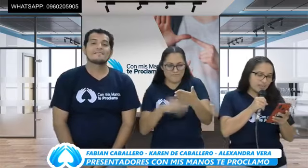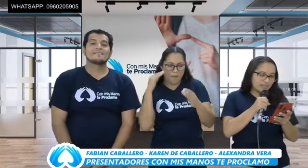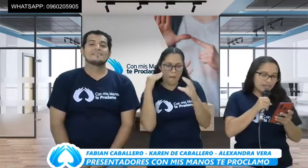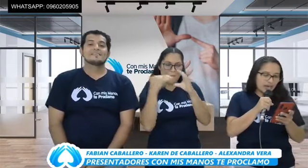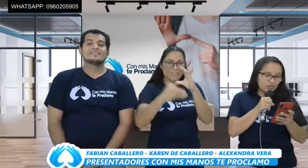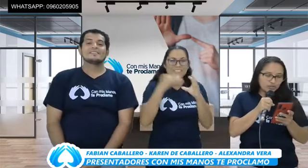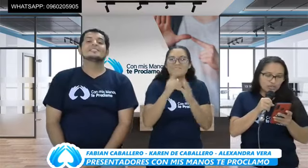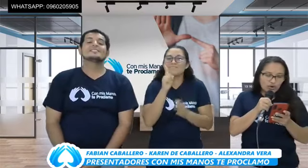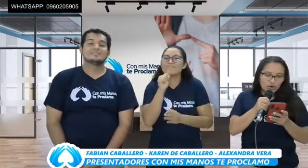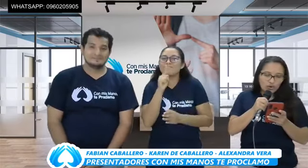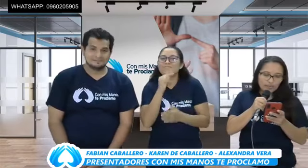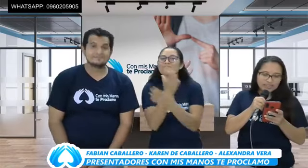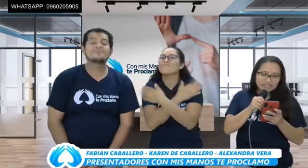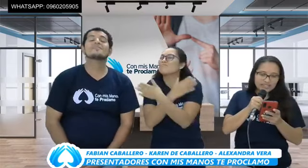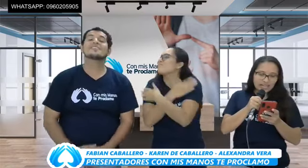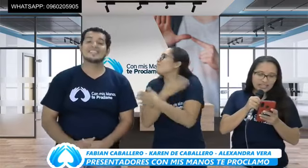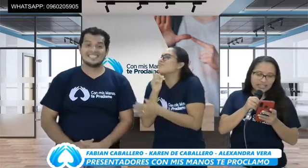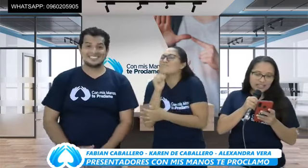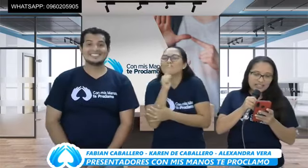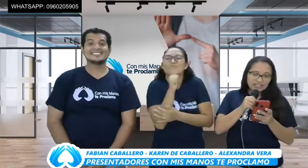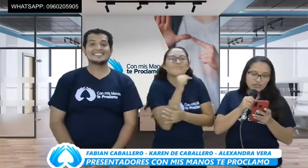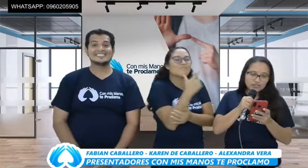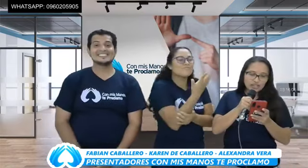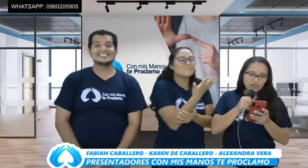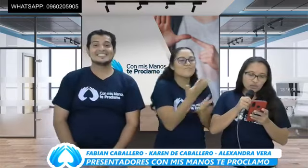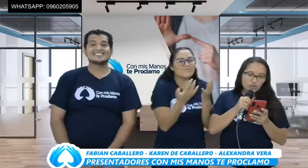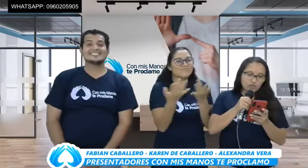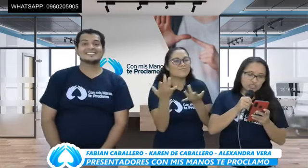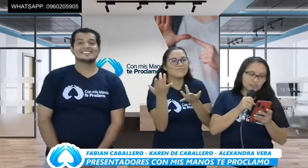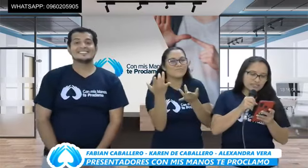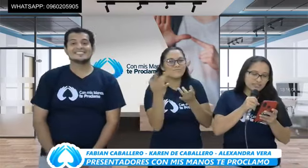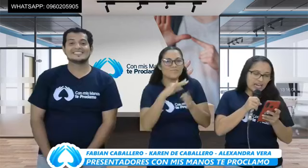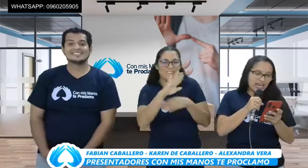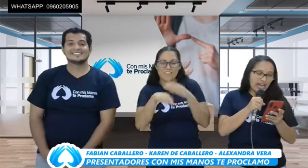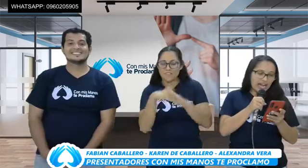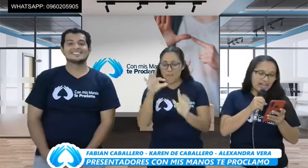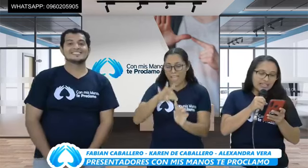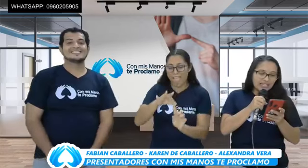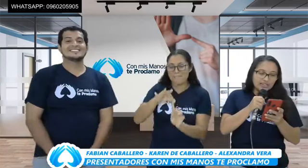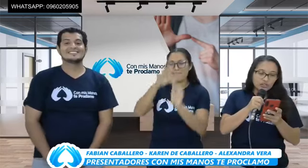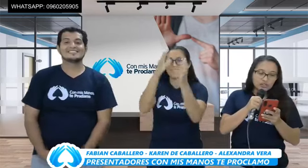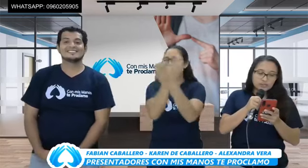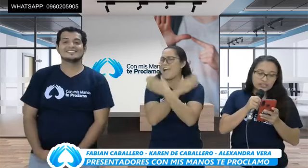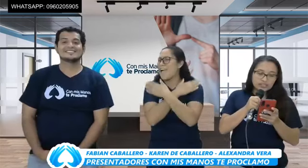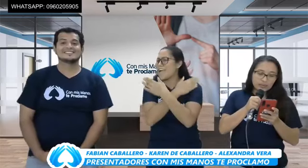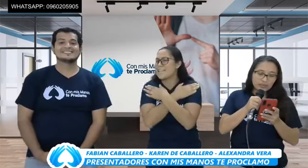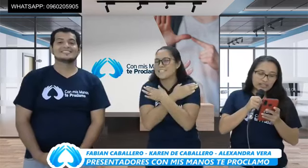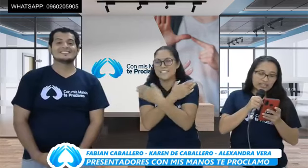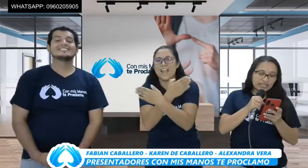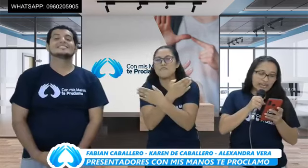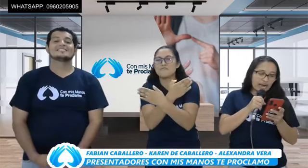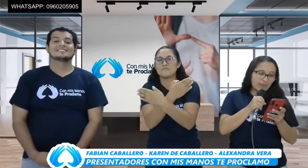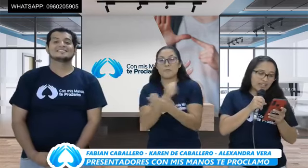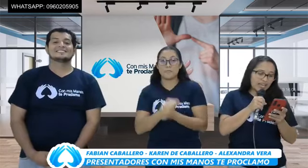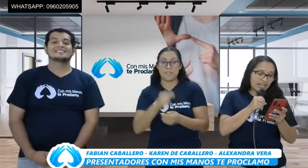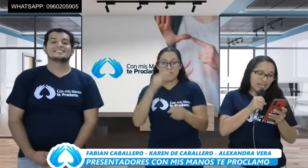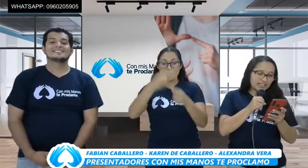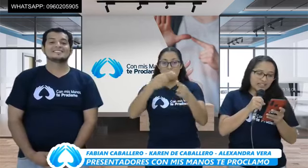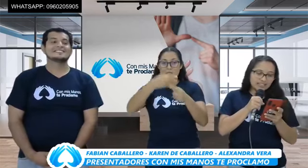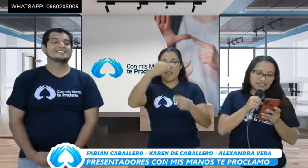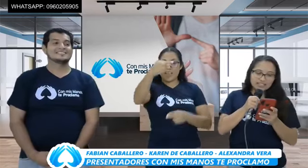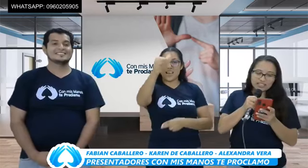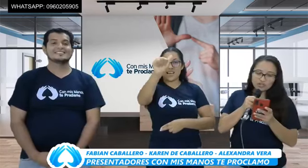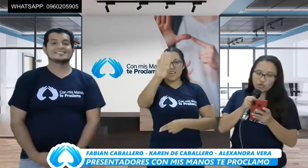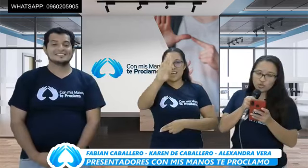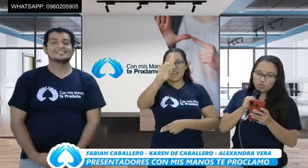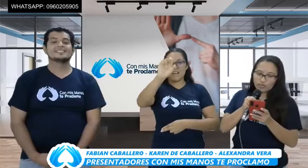por aquí enviamos un mensaje y un saludo muy especial. Nos dice por aquí Gabriel